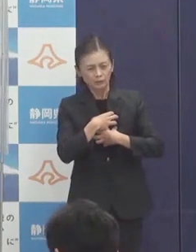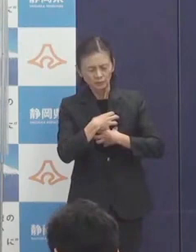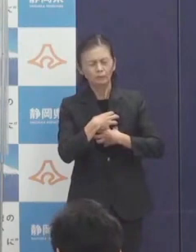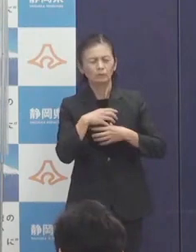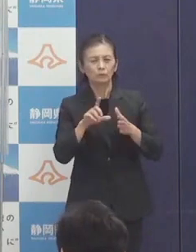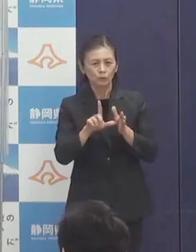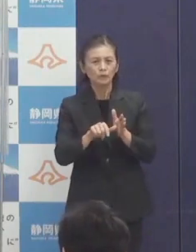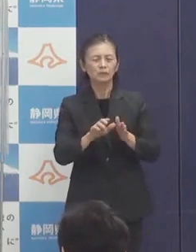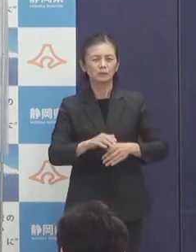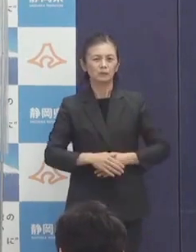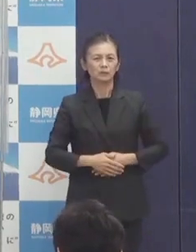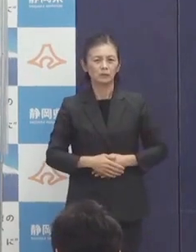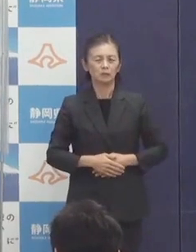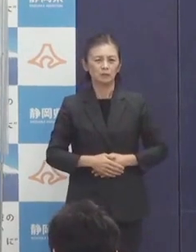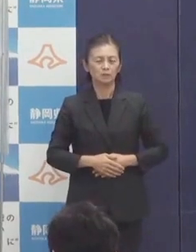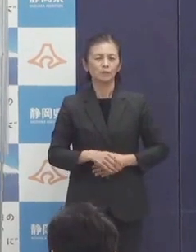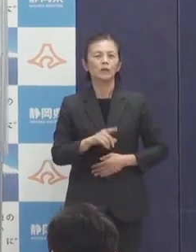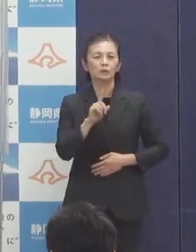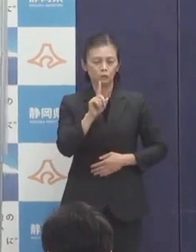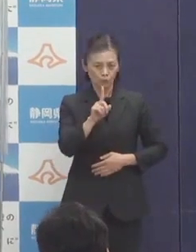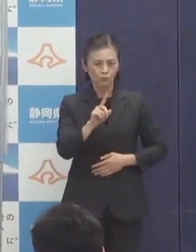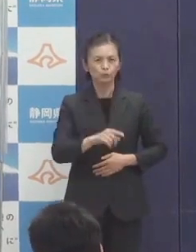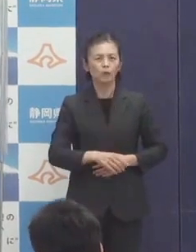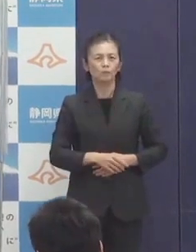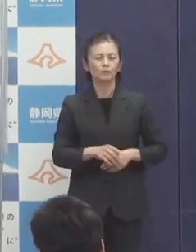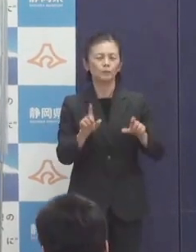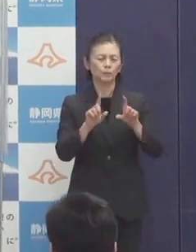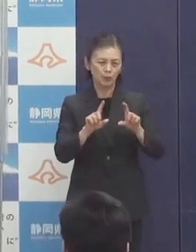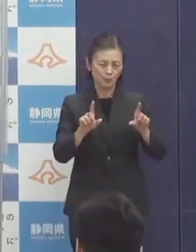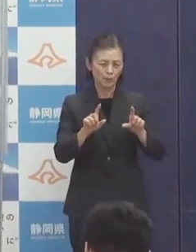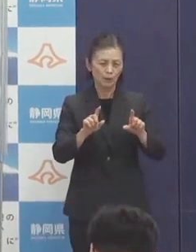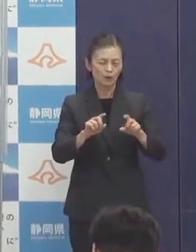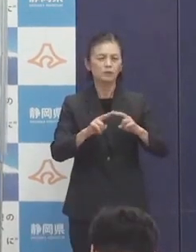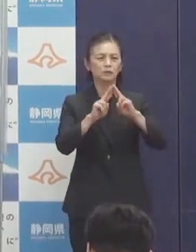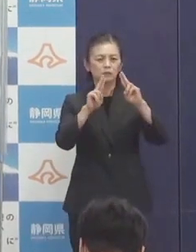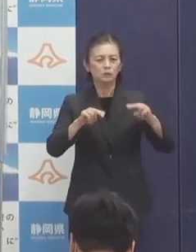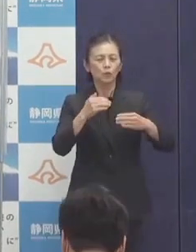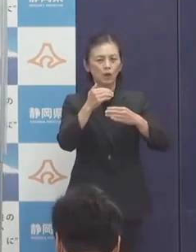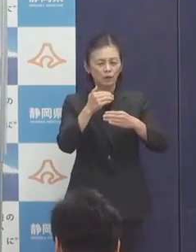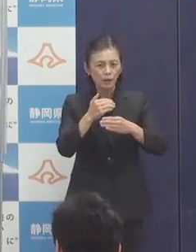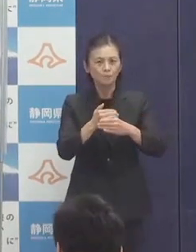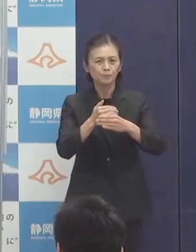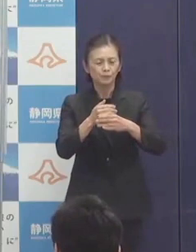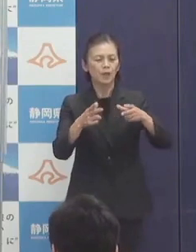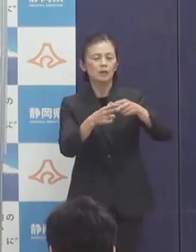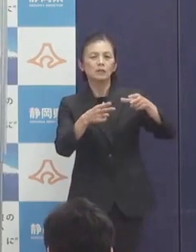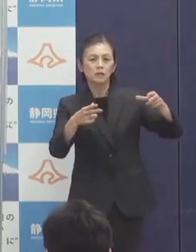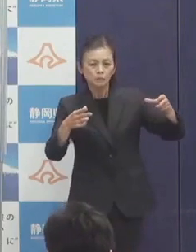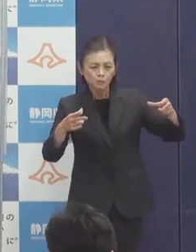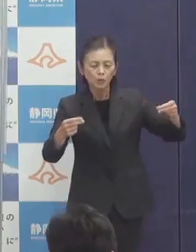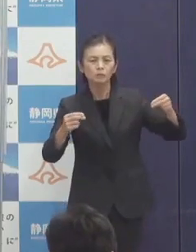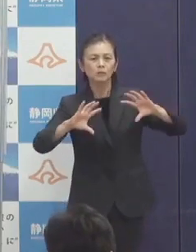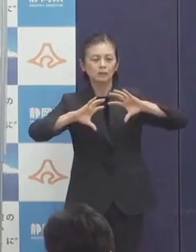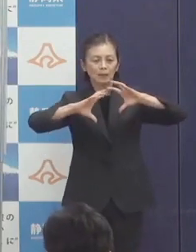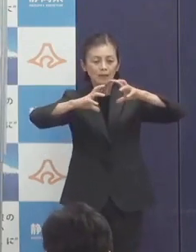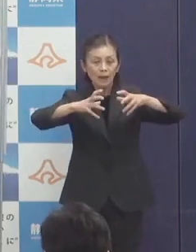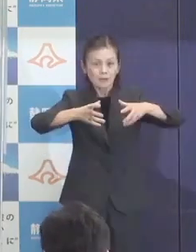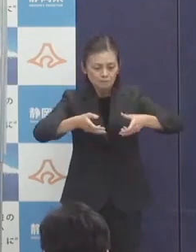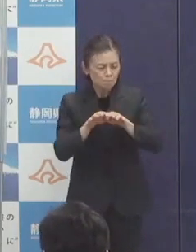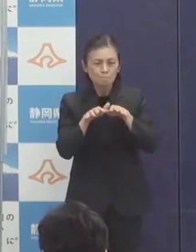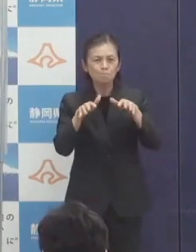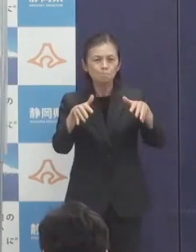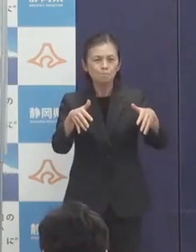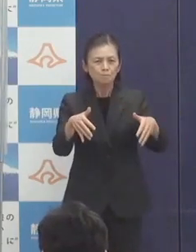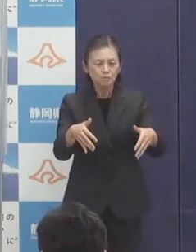。一つは言うまでもなく、静岡県のみならず日本、また全世界を襲っている新